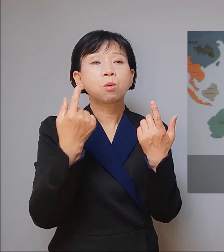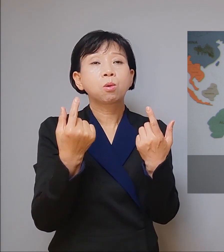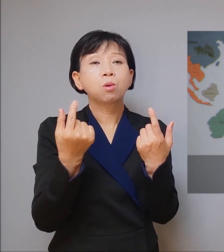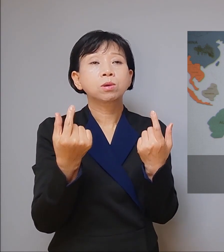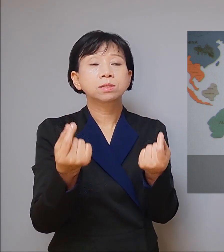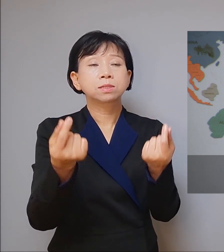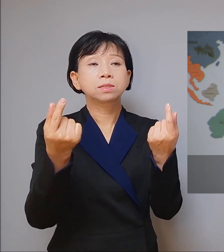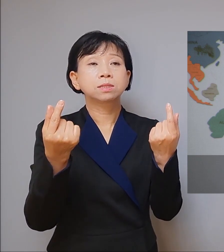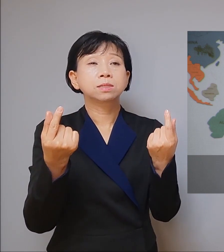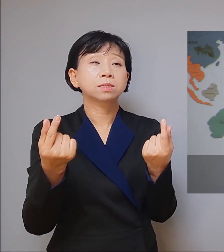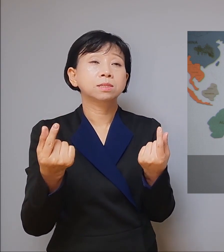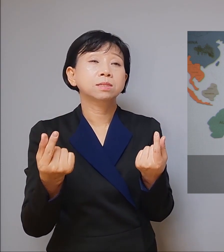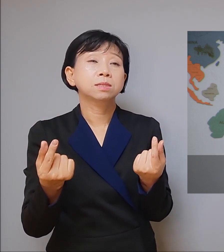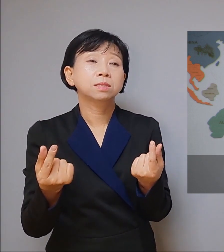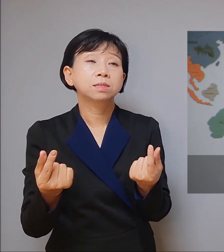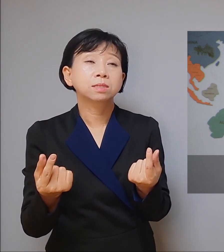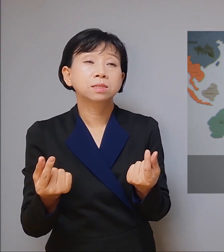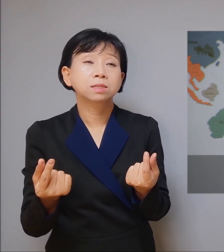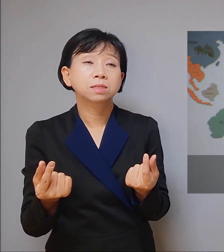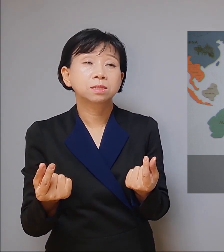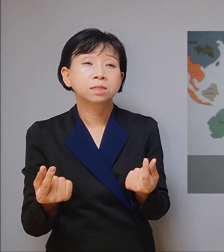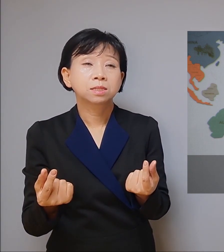봄이 오듯